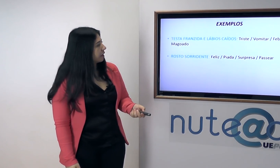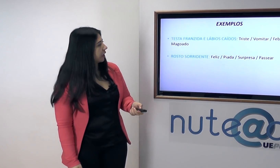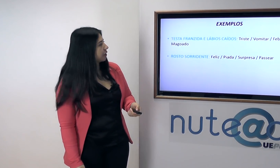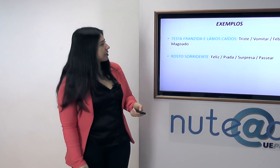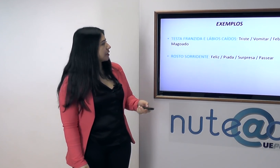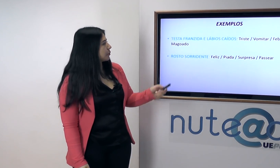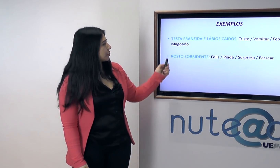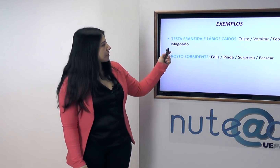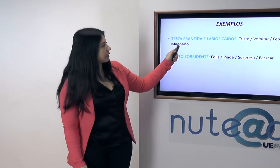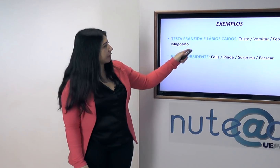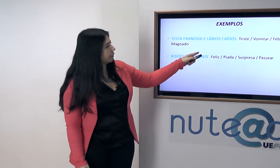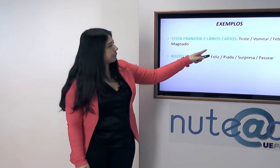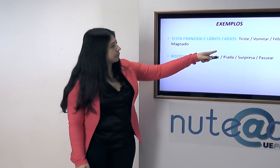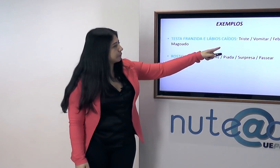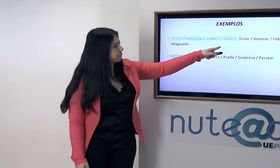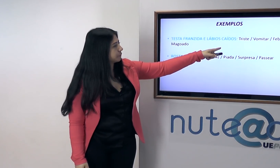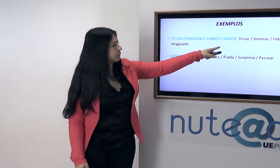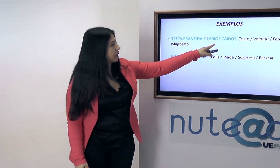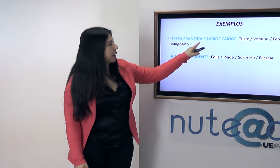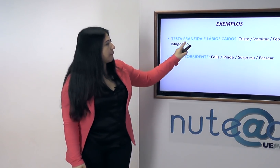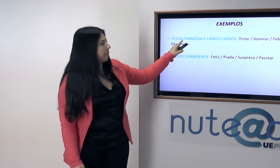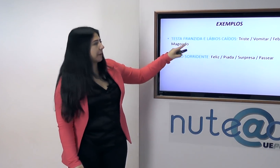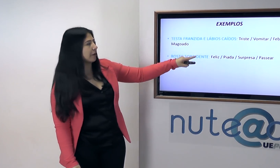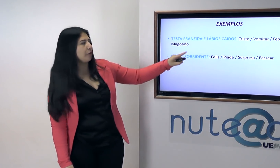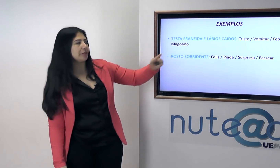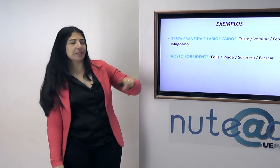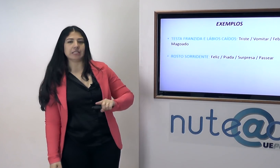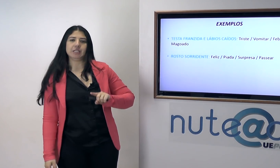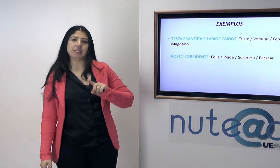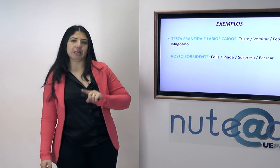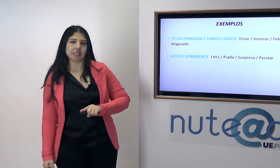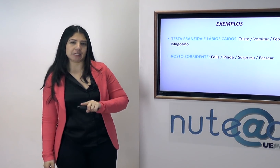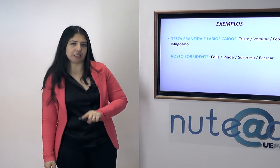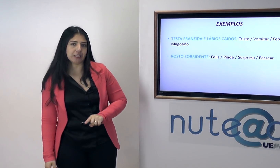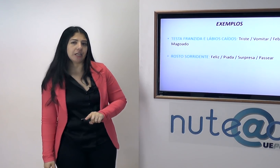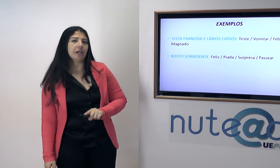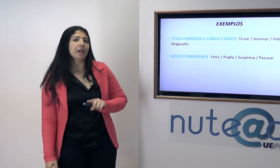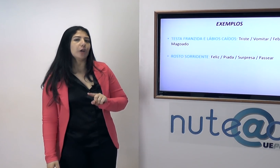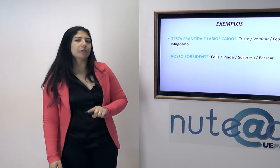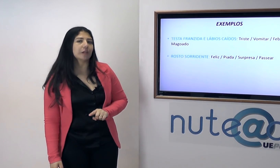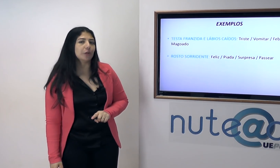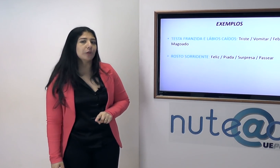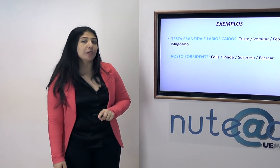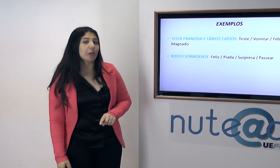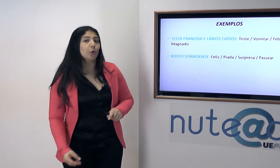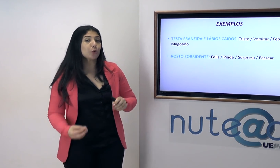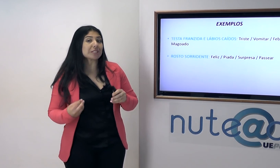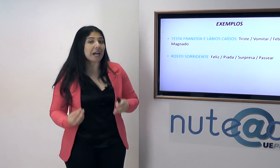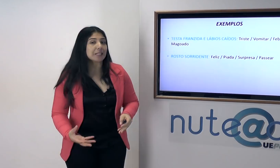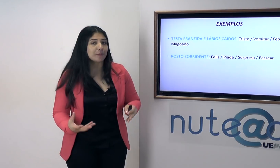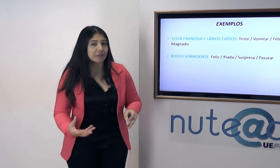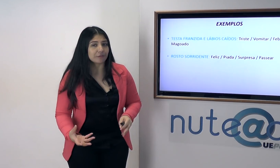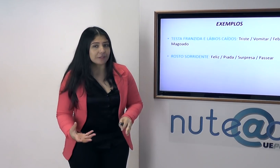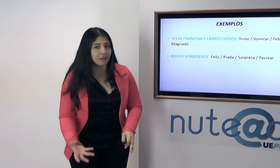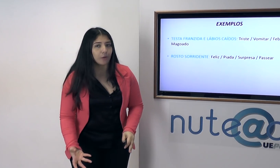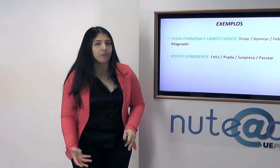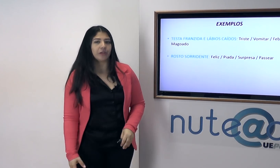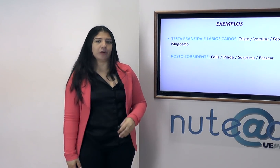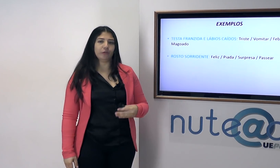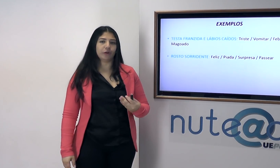Aí nós temos o sinal. Para eu fazer esses sinais aqui, eu tenho que usar a expressão facial. Eu